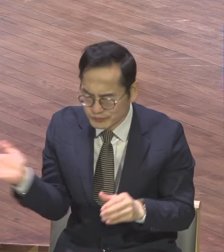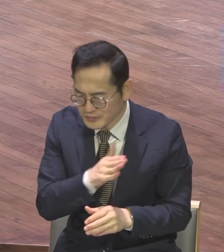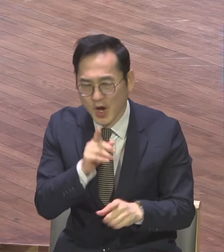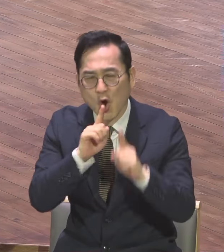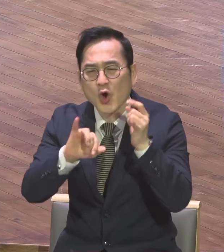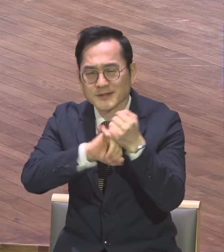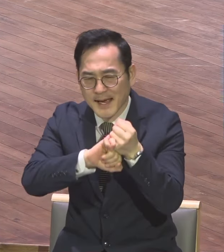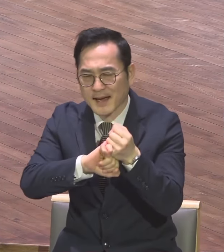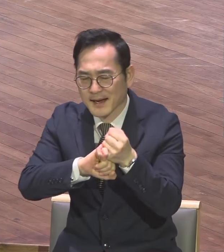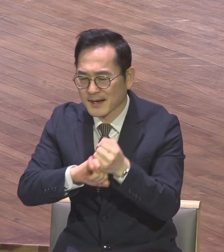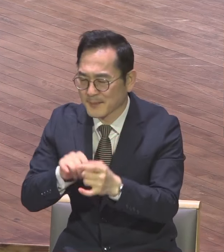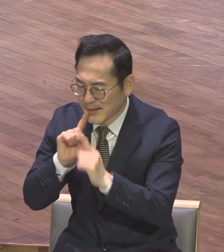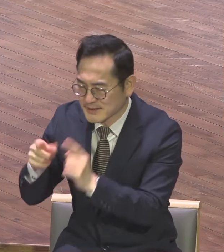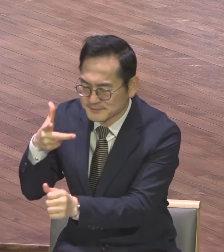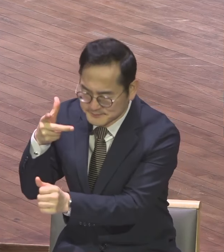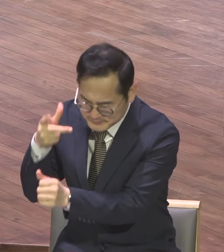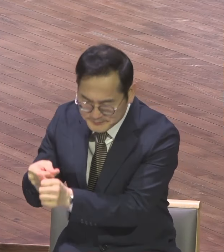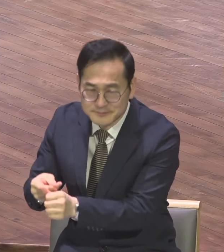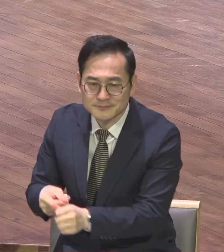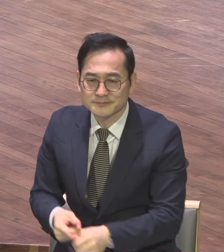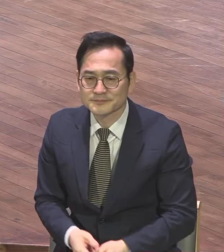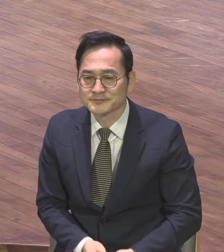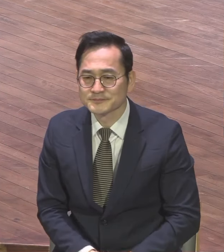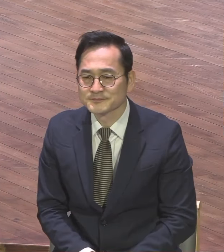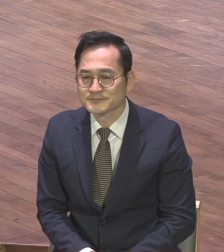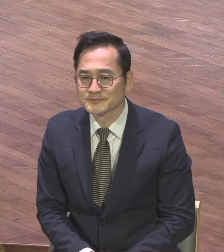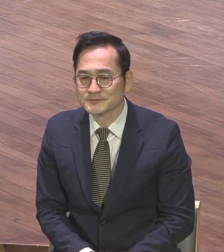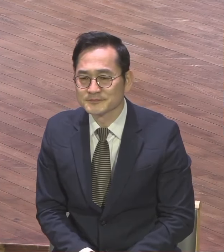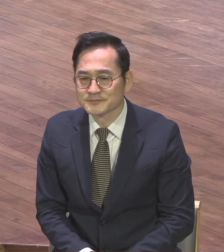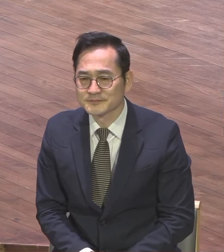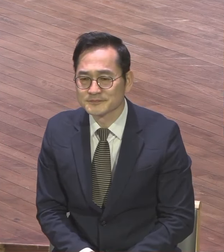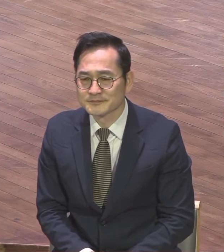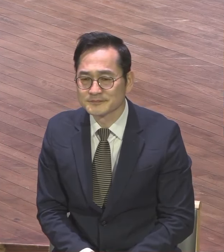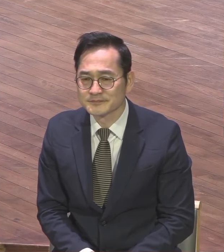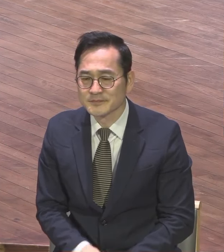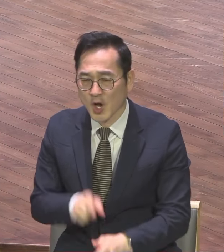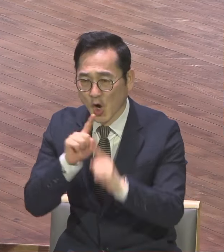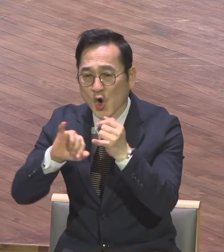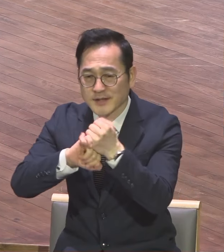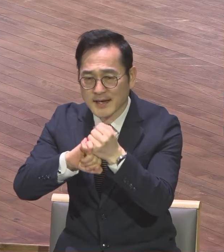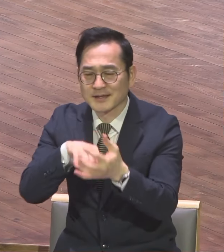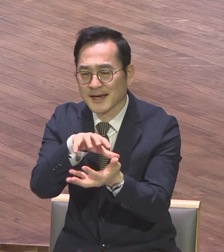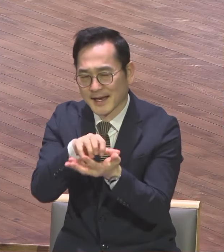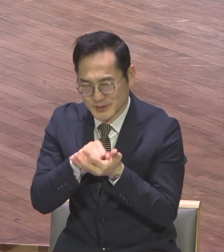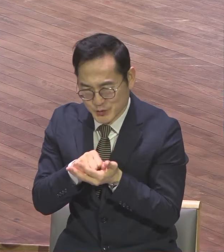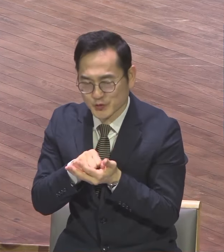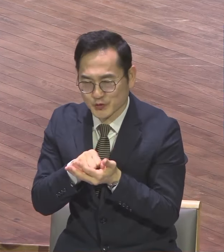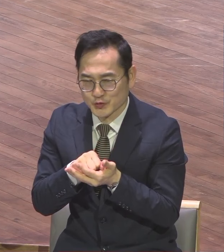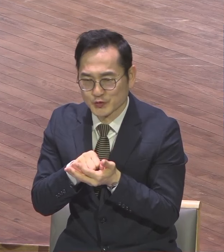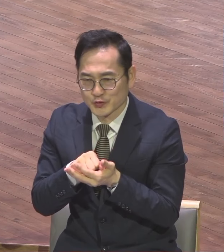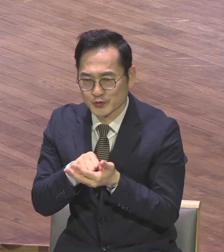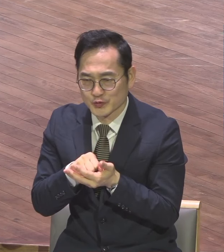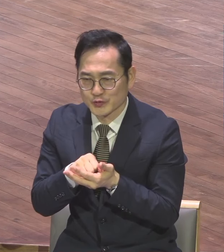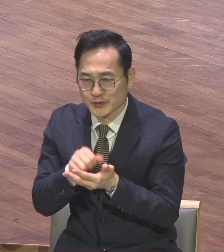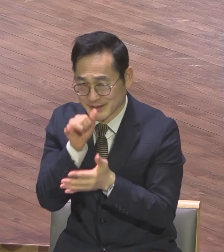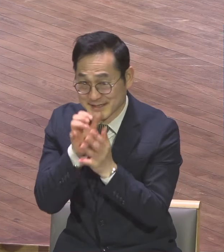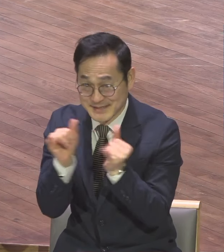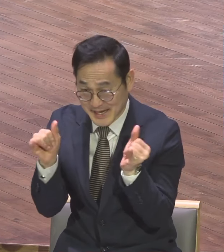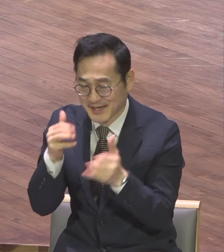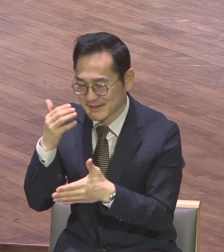언약을 가지고 있는 자다. 그래서 렘넌트다 그렇게 말을 합니다. 그래서